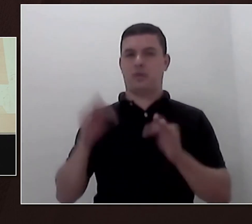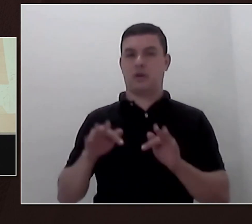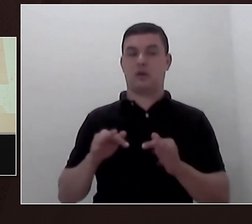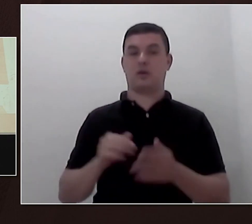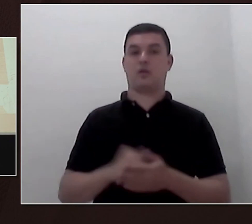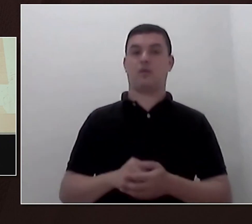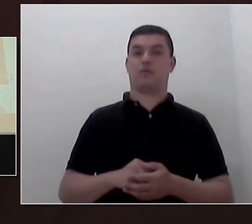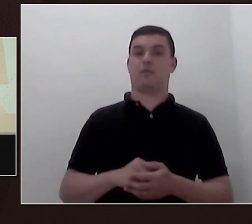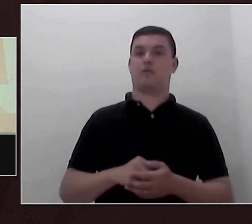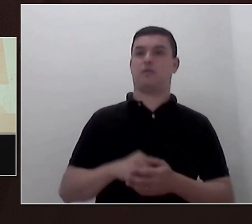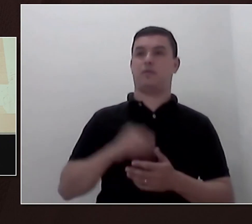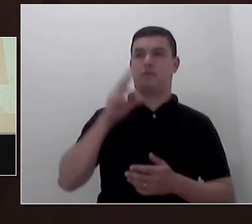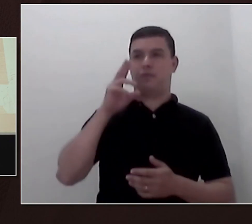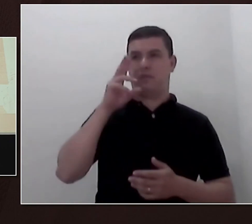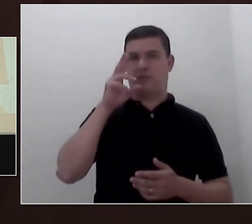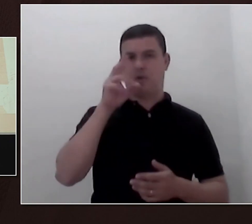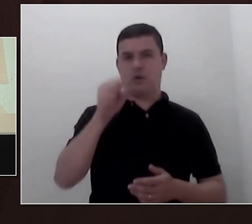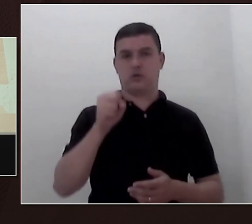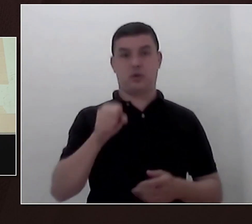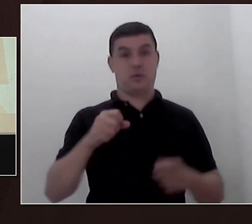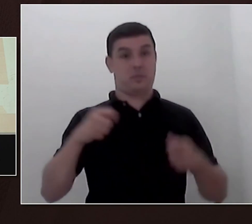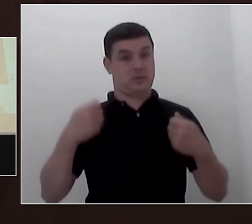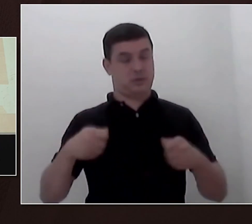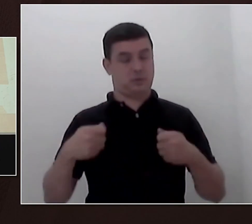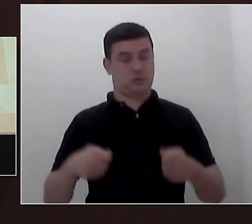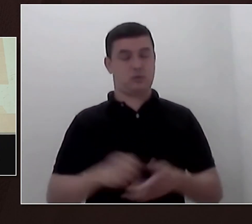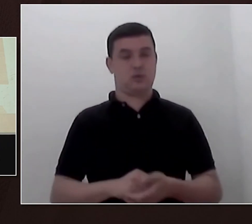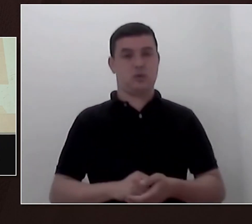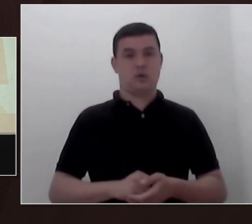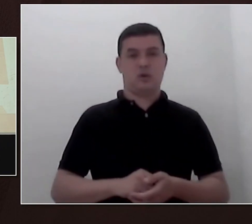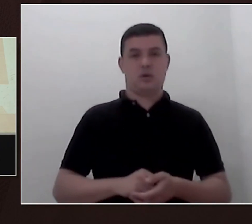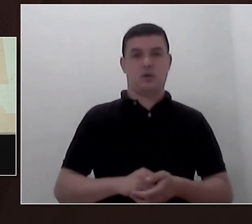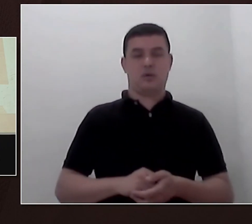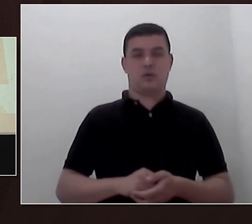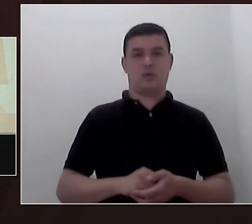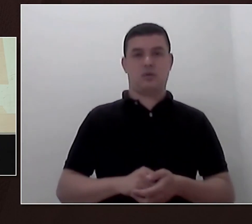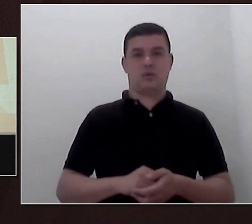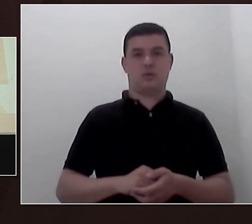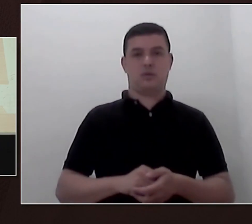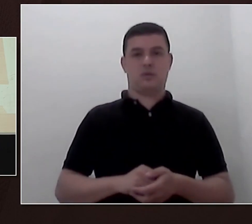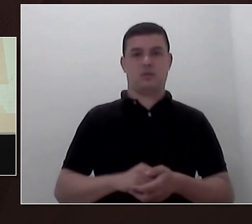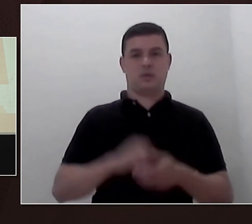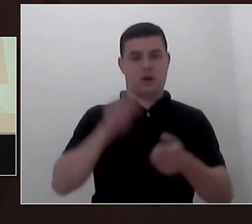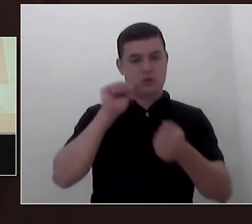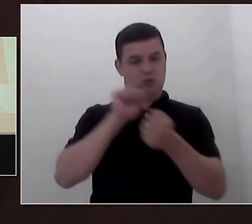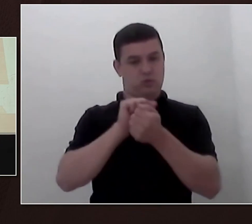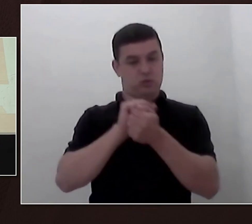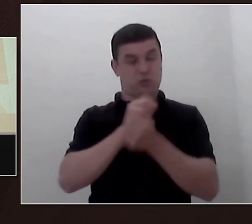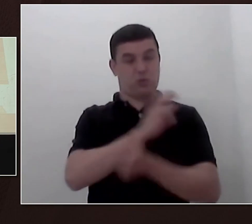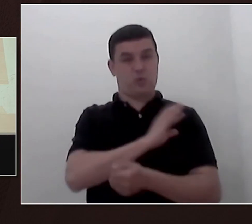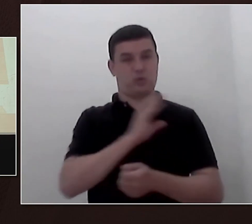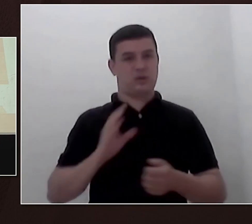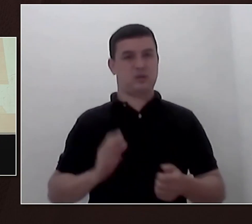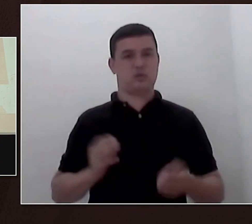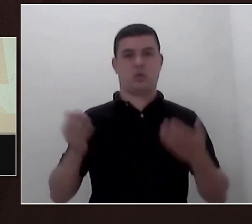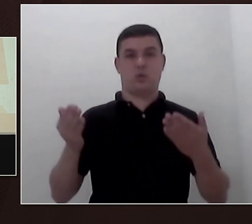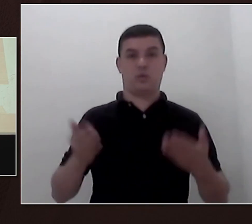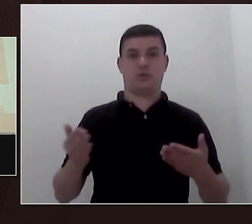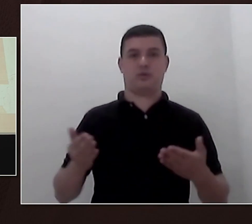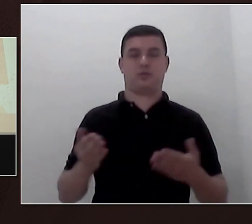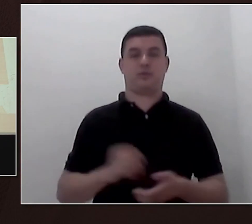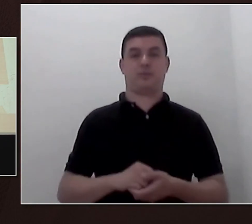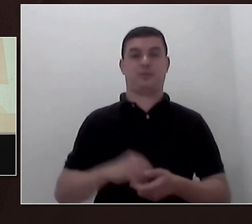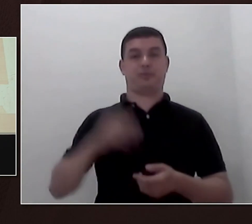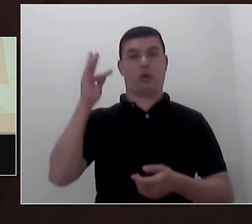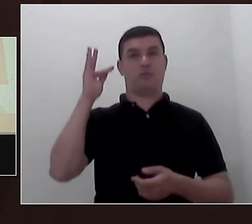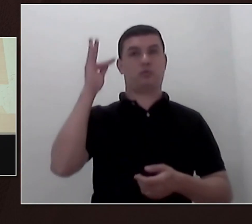Cristo, como a noiva de Cristo, e juntamos com Cristo, unidos a Cristo, vamos ser o exército, juntamente com Cristo, que